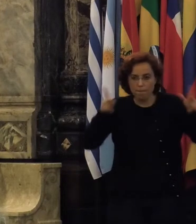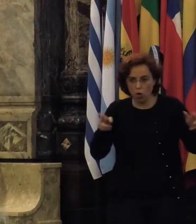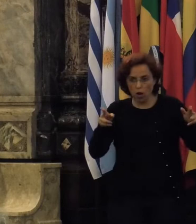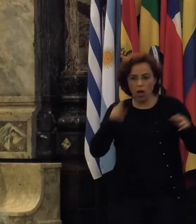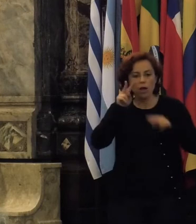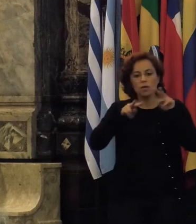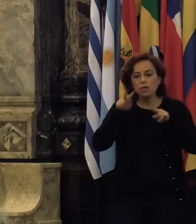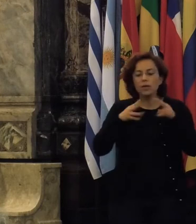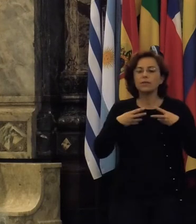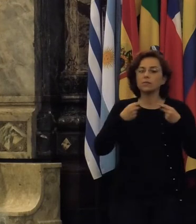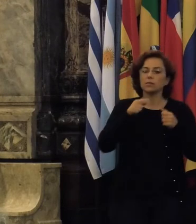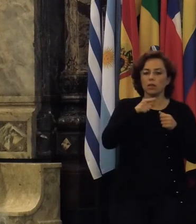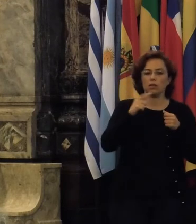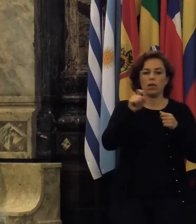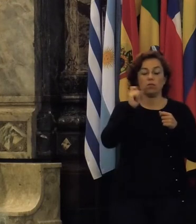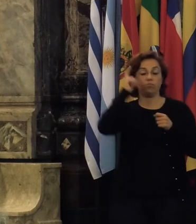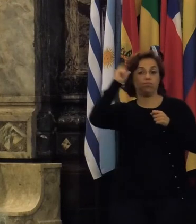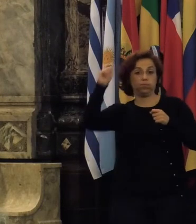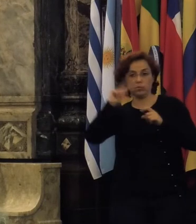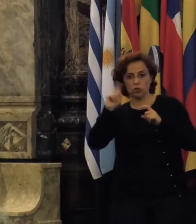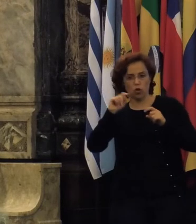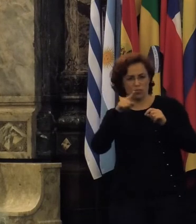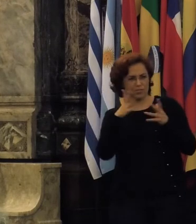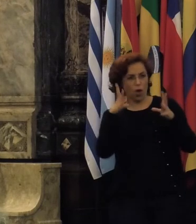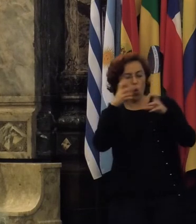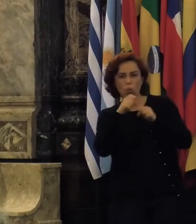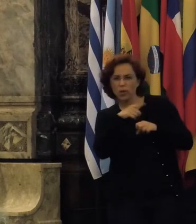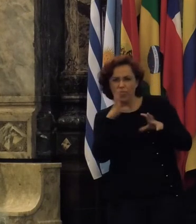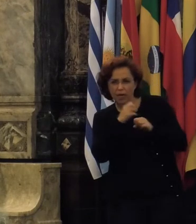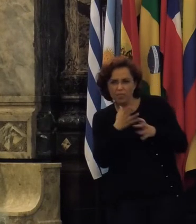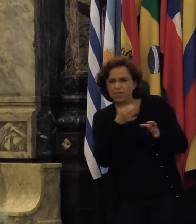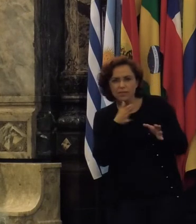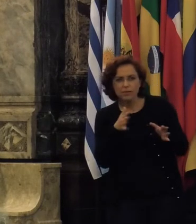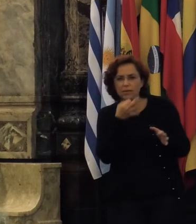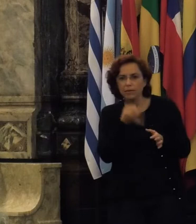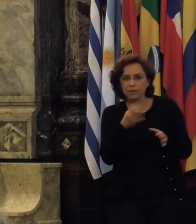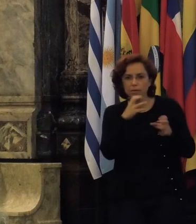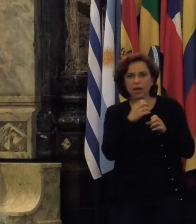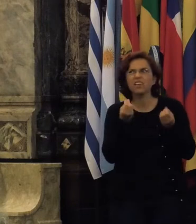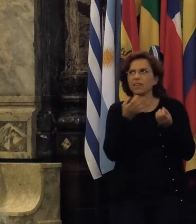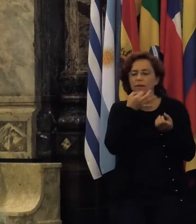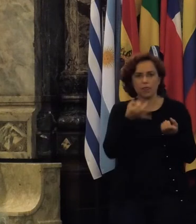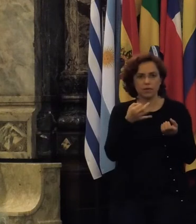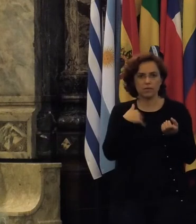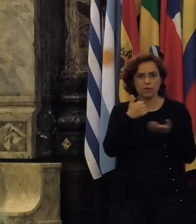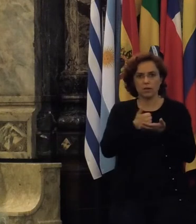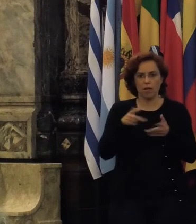oscuridad. Bueno, wow. Ya esto, entonces, ¿cómo es? ¿Qué quiere decir ser contemporáneo?